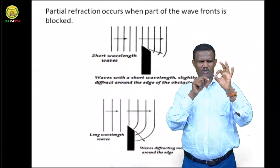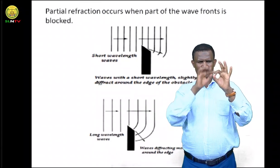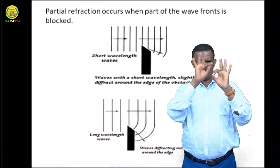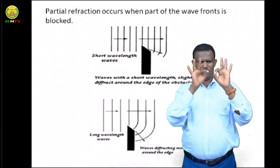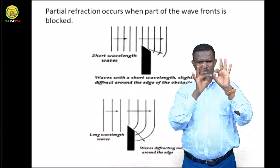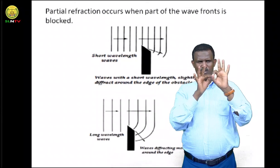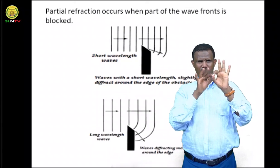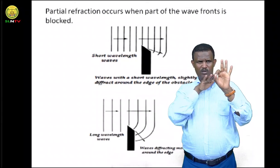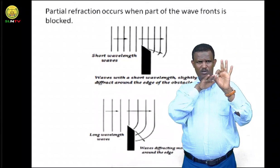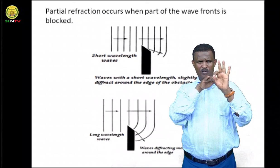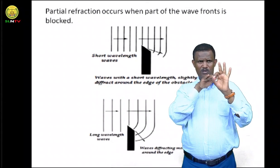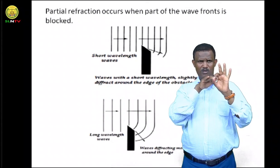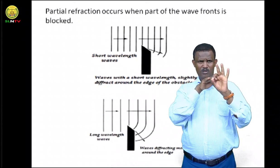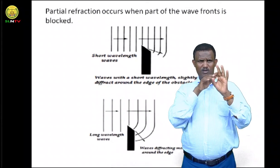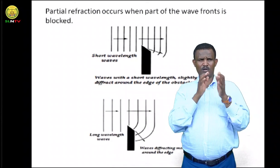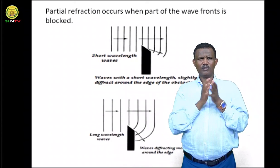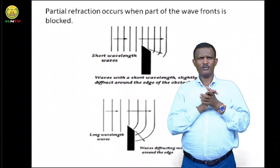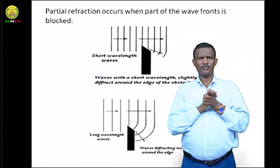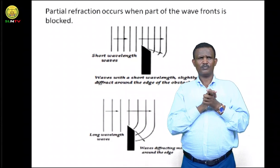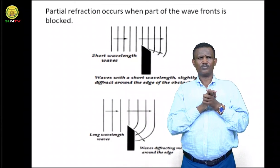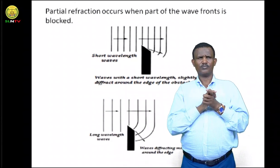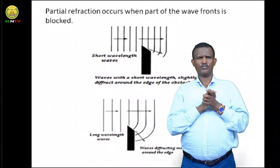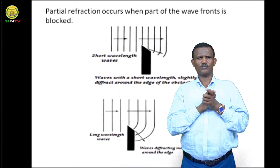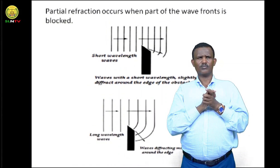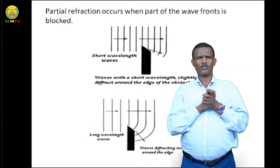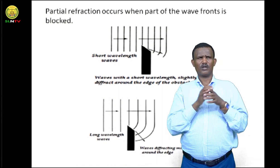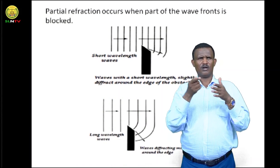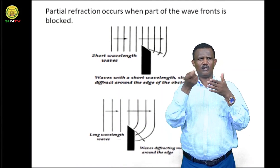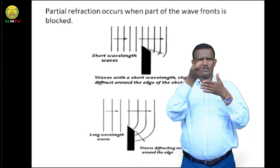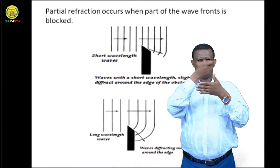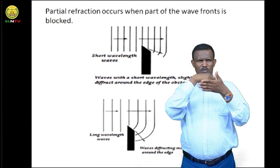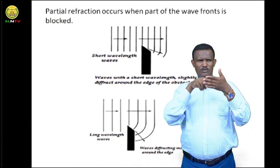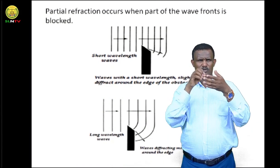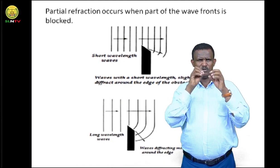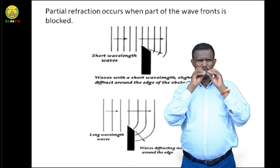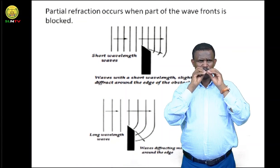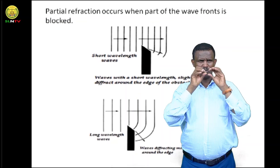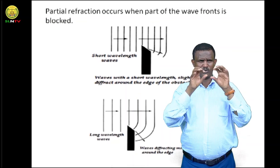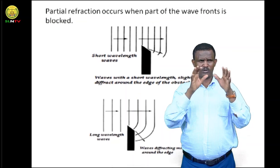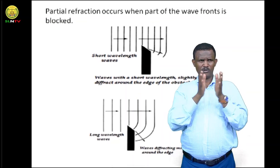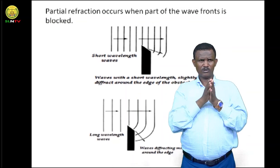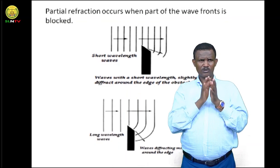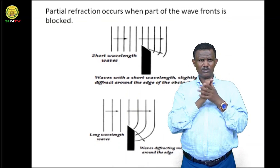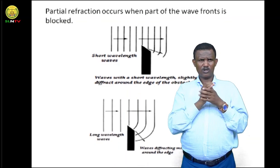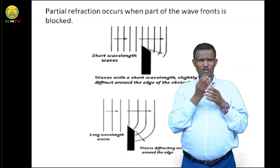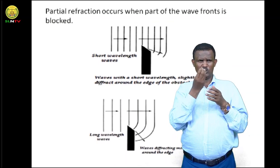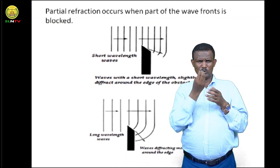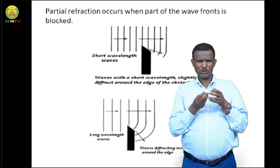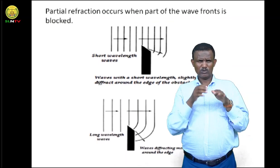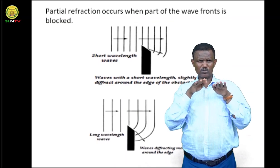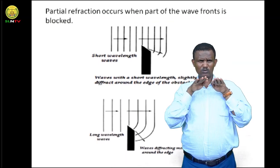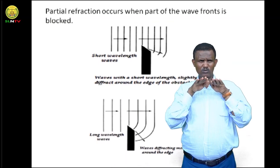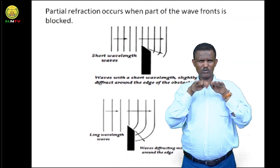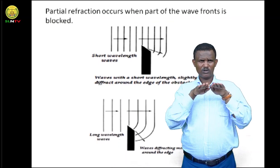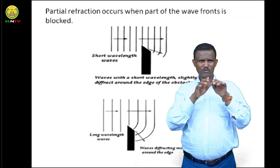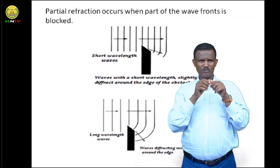kale u sameysmaysa sawiradaasoo kale ayaa ka turjumaya wave frontskii ama wave-ka socodkoogii short wave length ta